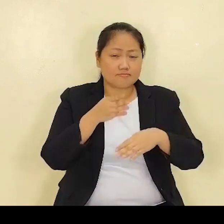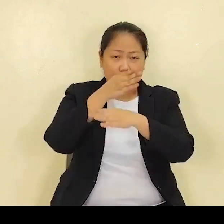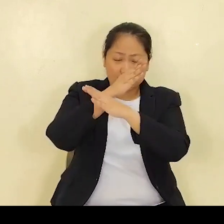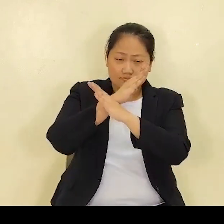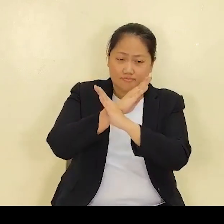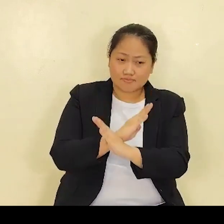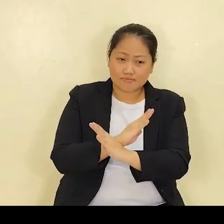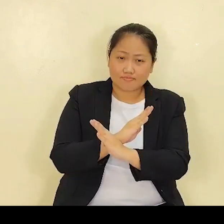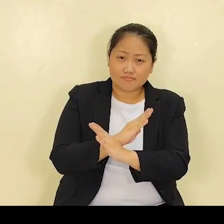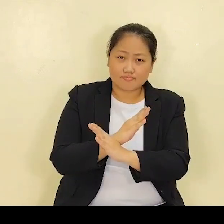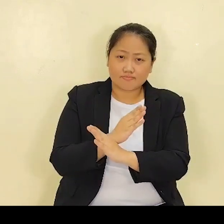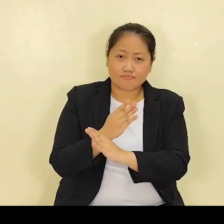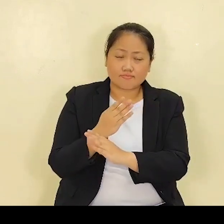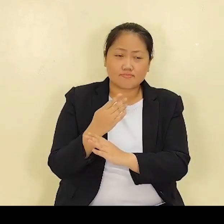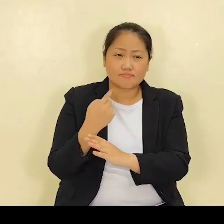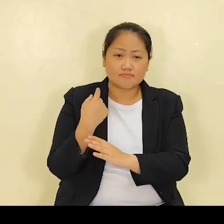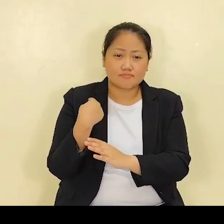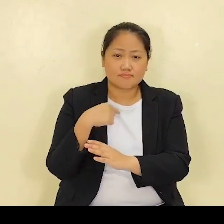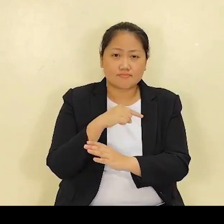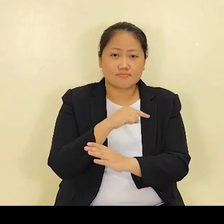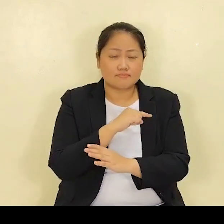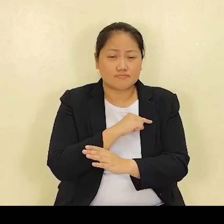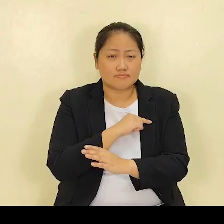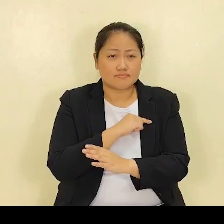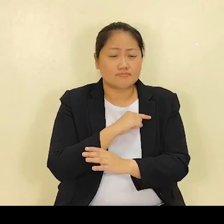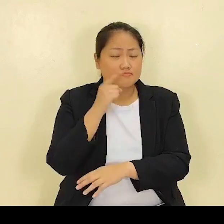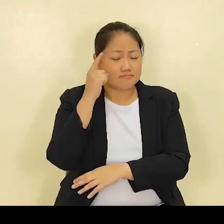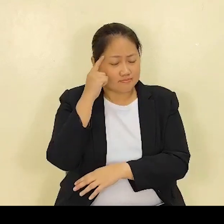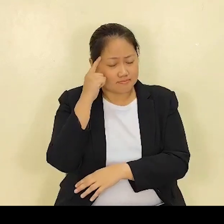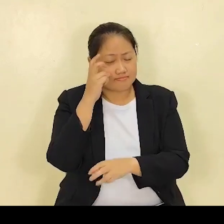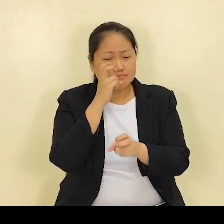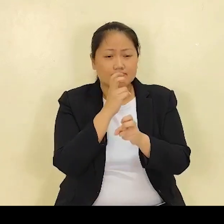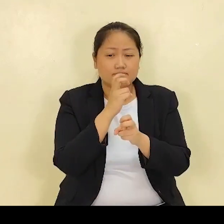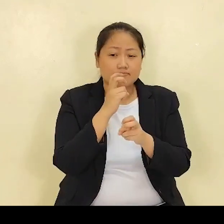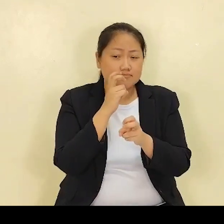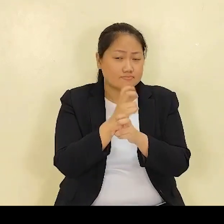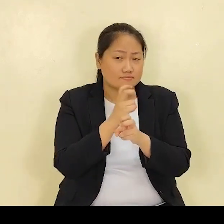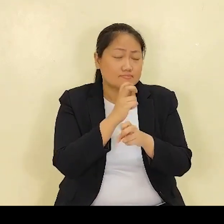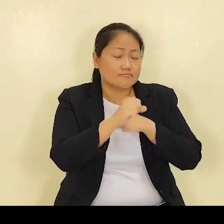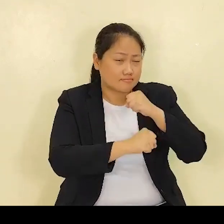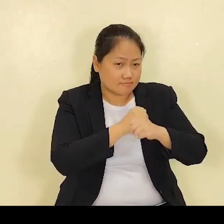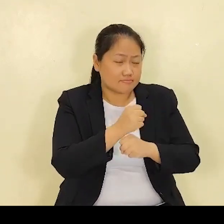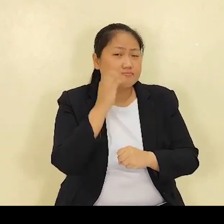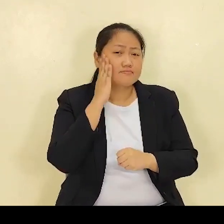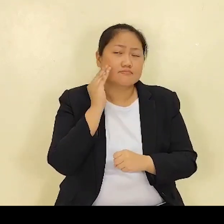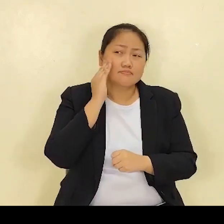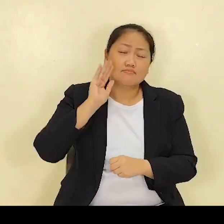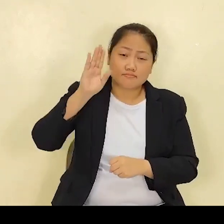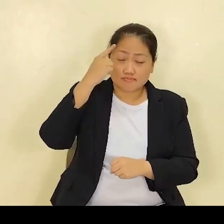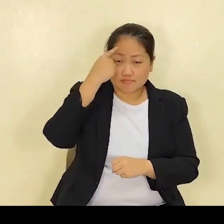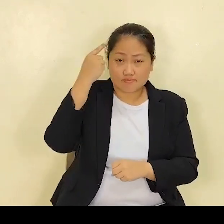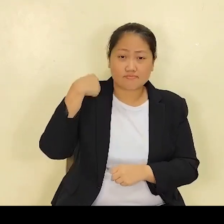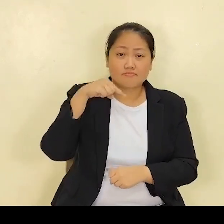nagiging hadlang sa aming magmahal ng lubos, sa aming pagninilay sa hirap na dinanas mo para sa